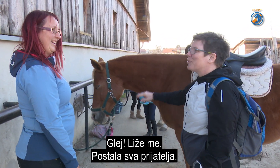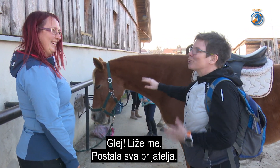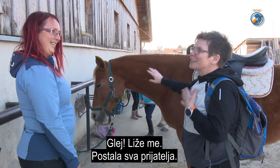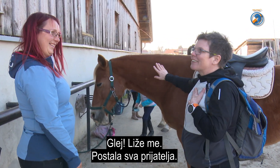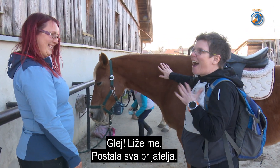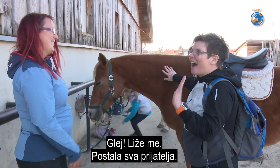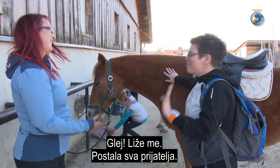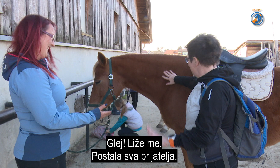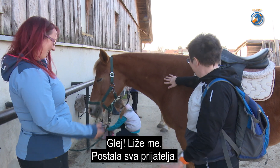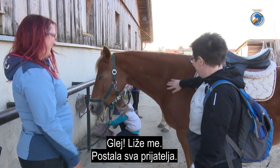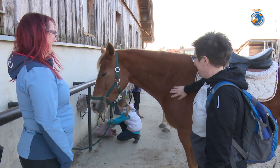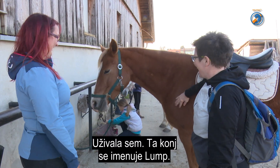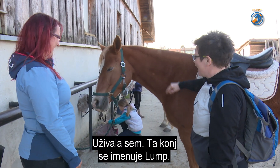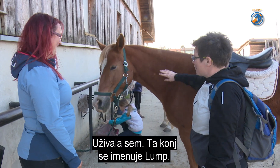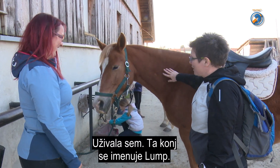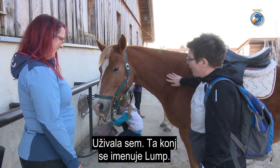Lahko.